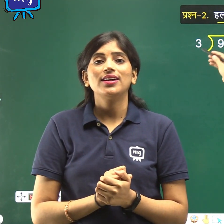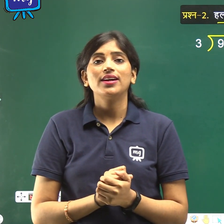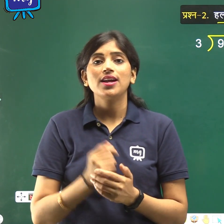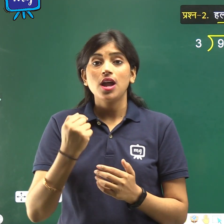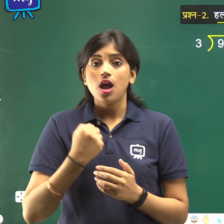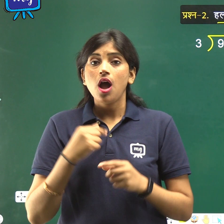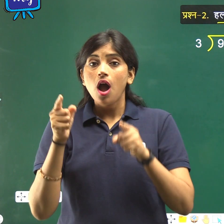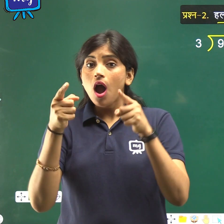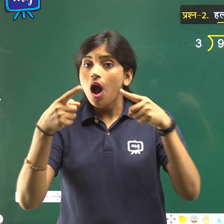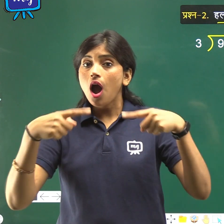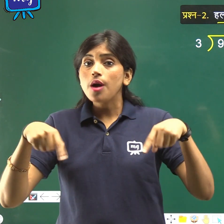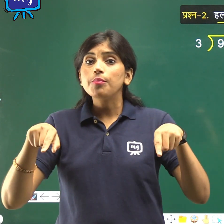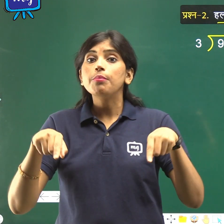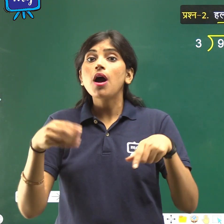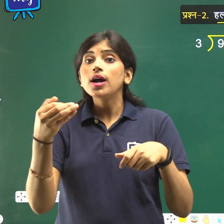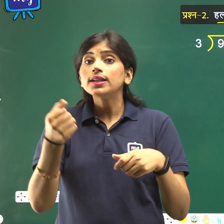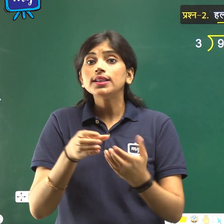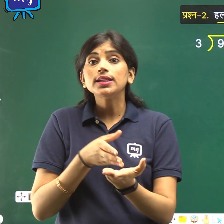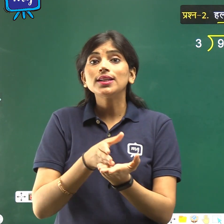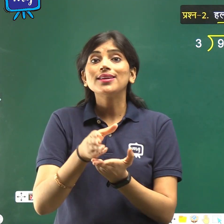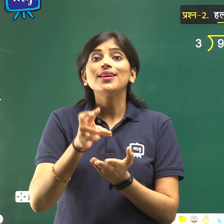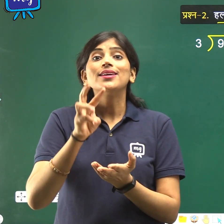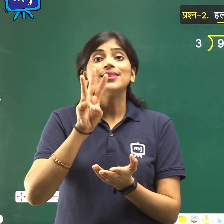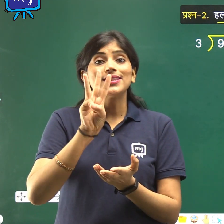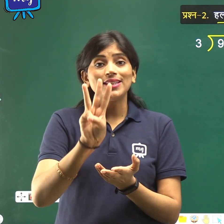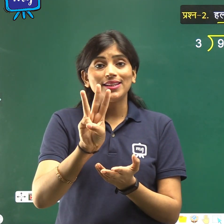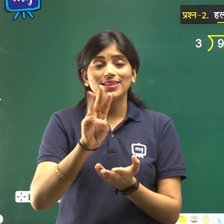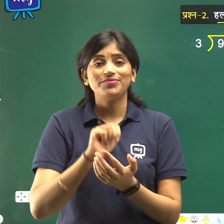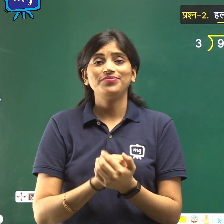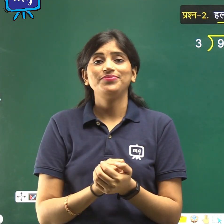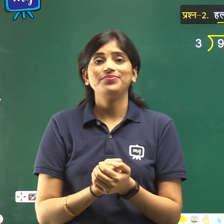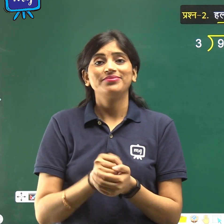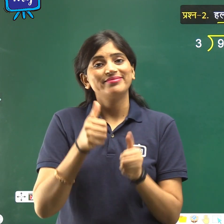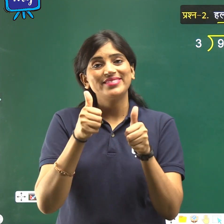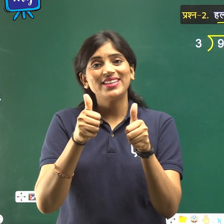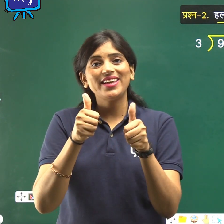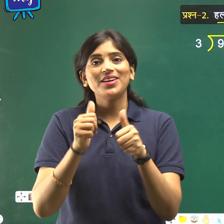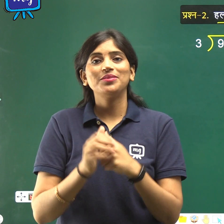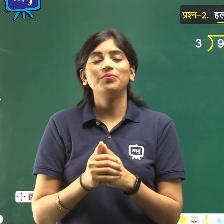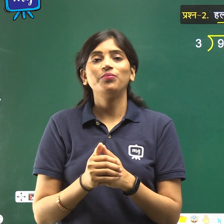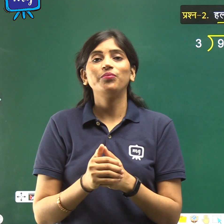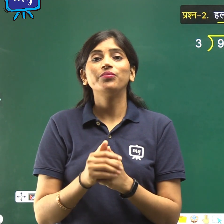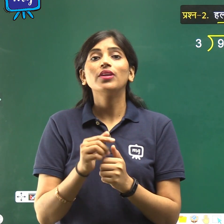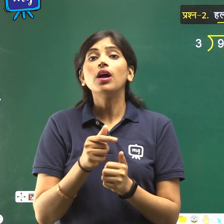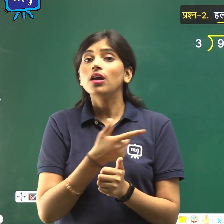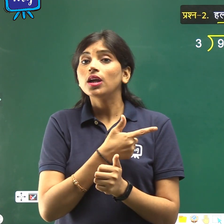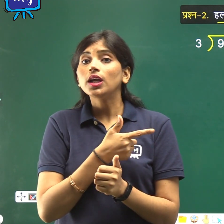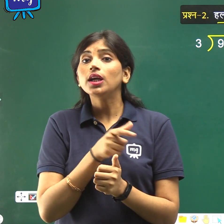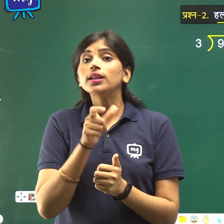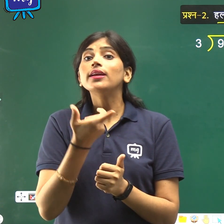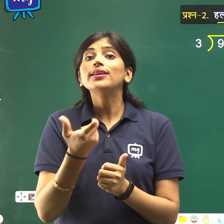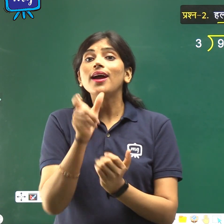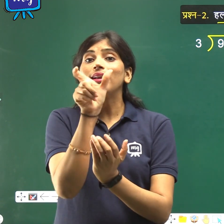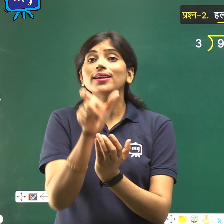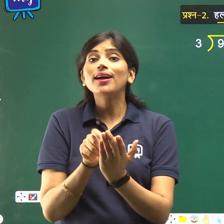हम भाग कितने का देंगे? 3। ठीक है, इधर क्या लिखा है बच्चों?